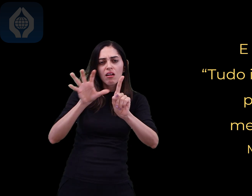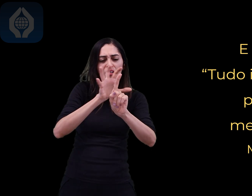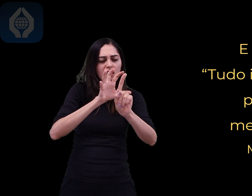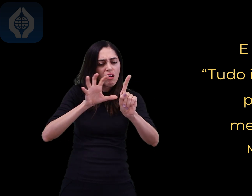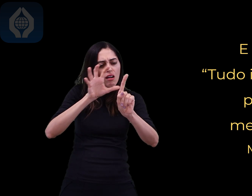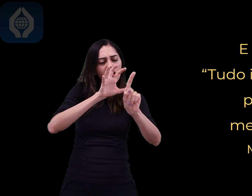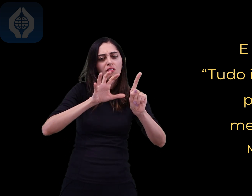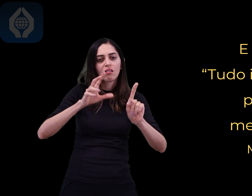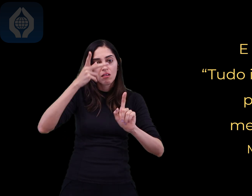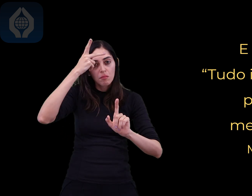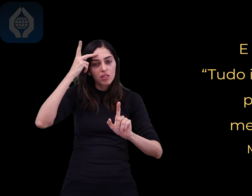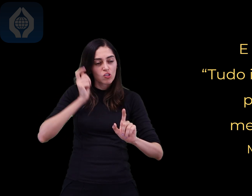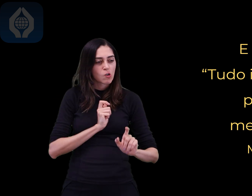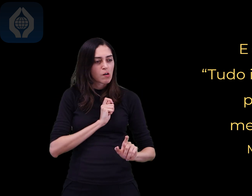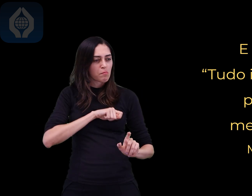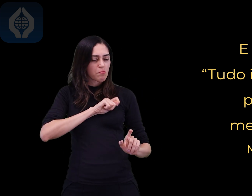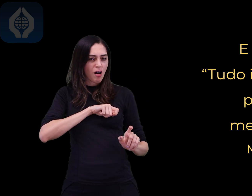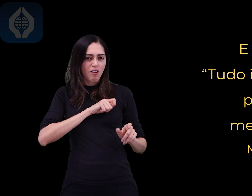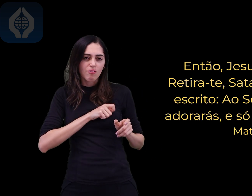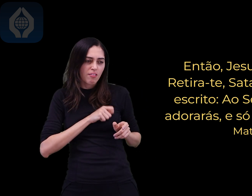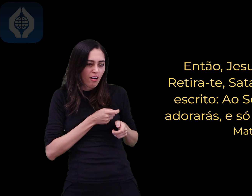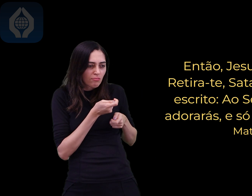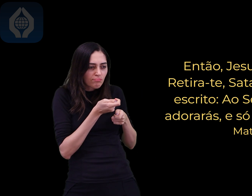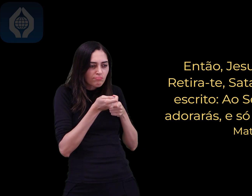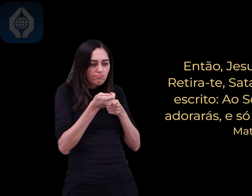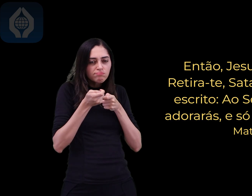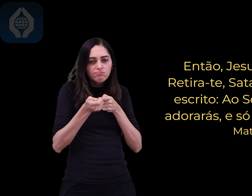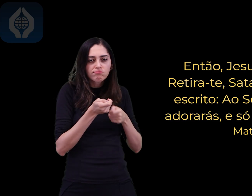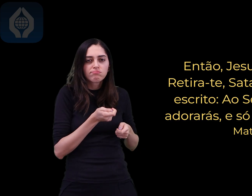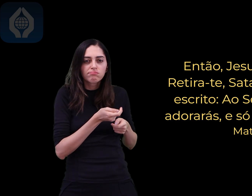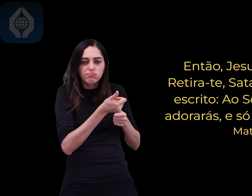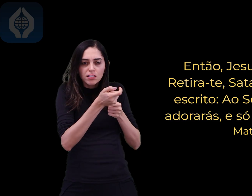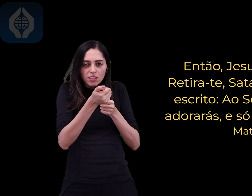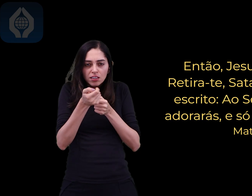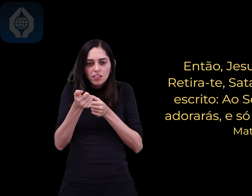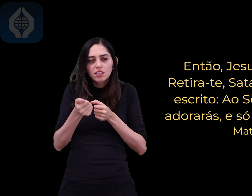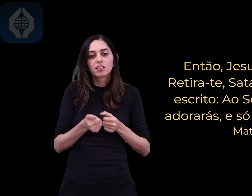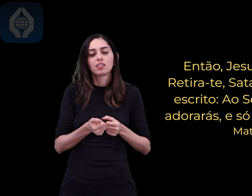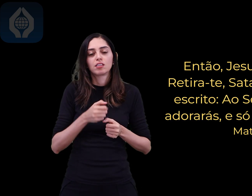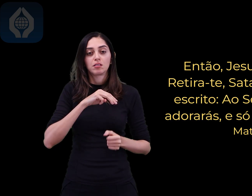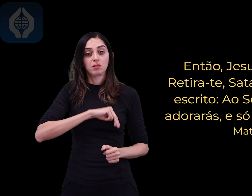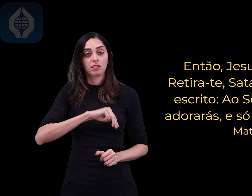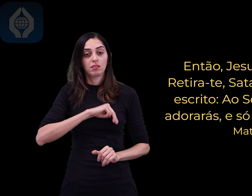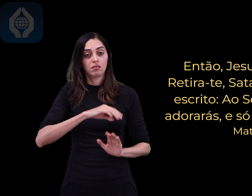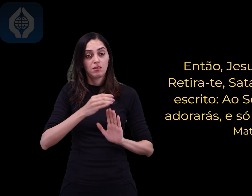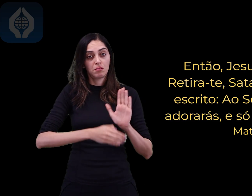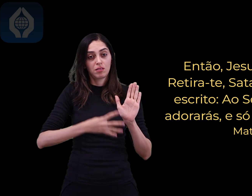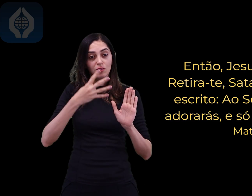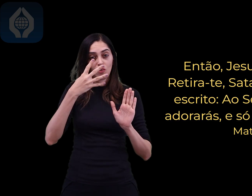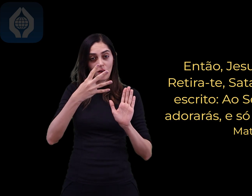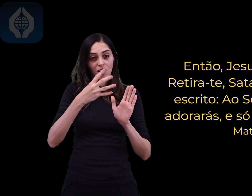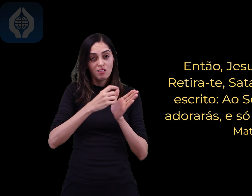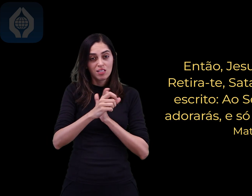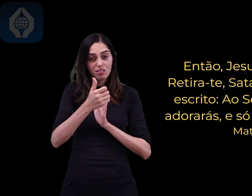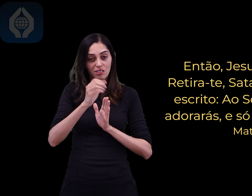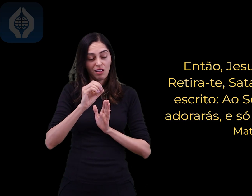coisas perversas que planejava. E em Mateus 4:10 diz, então Jesus lhe ordenou,